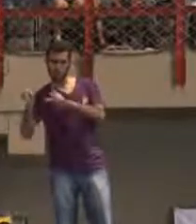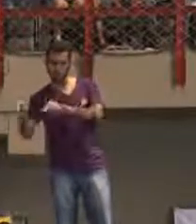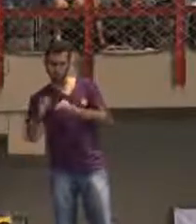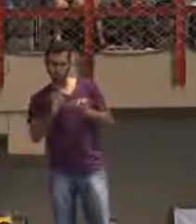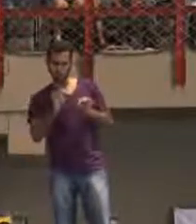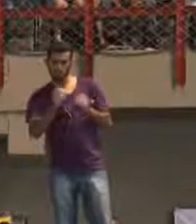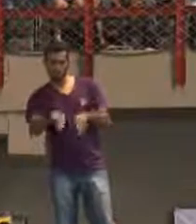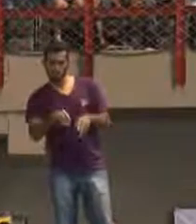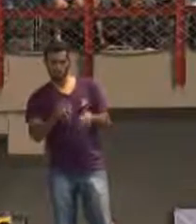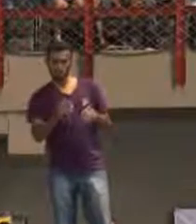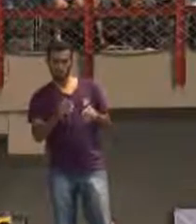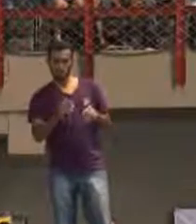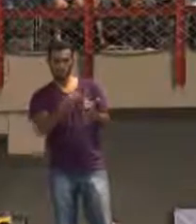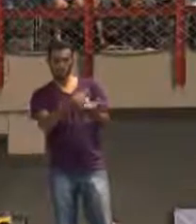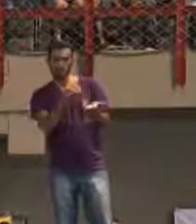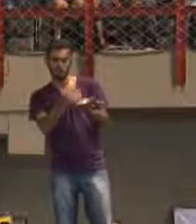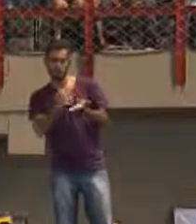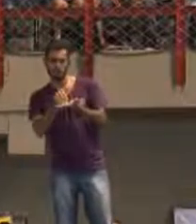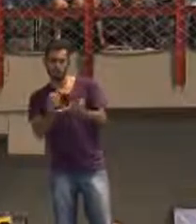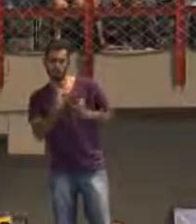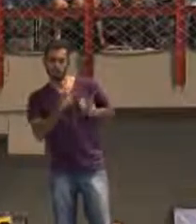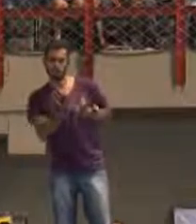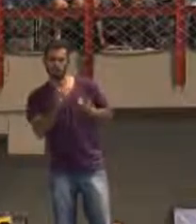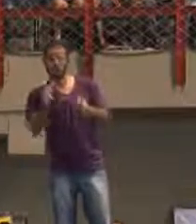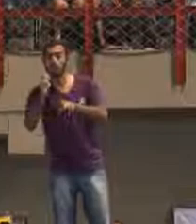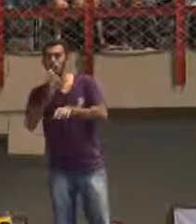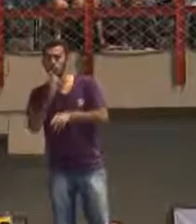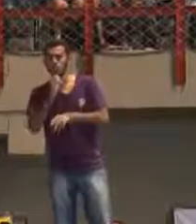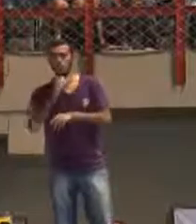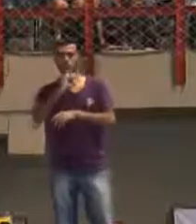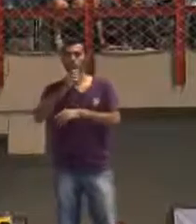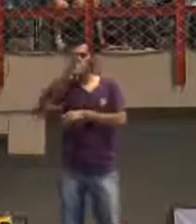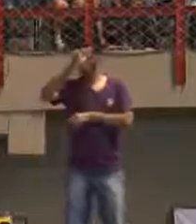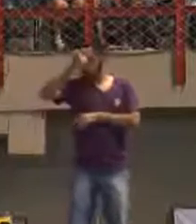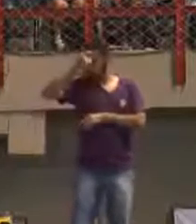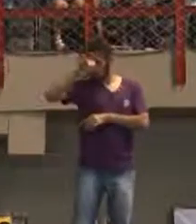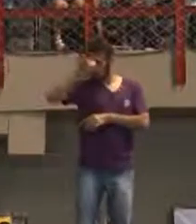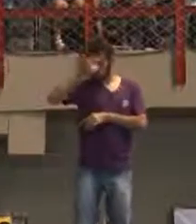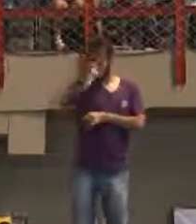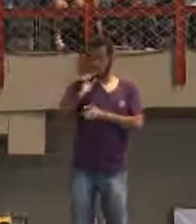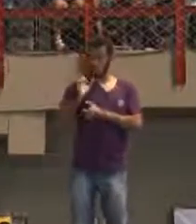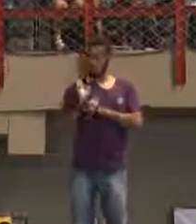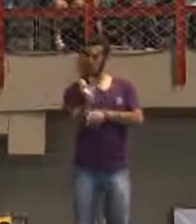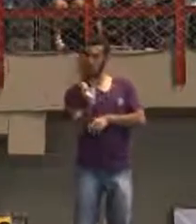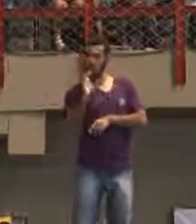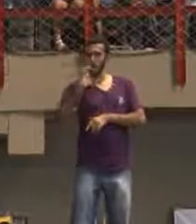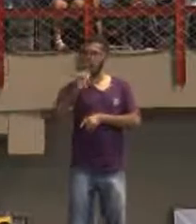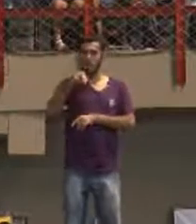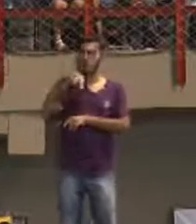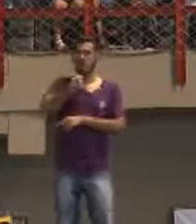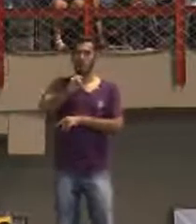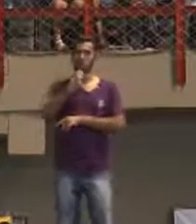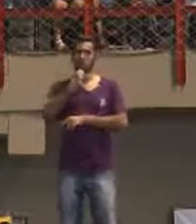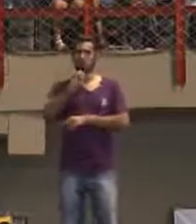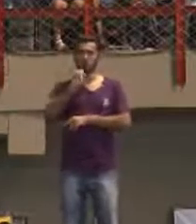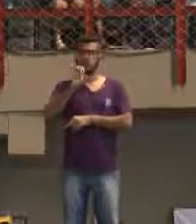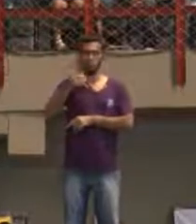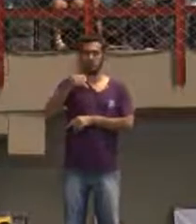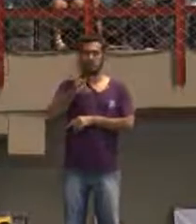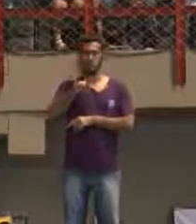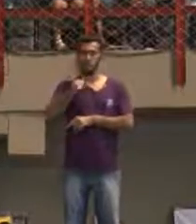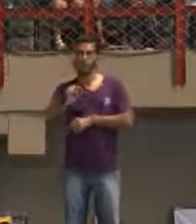você descobre, por exemplo, consciência. Aí você fica, ai meu Deus, consciência. É